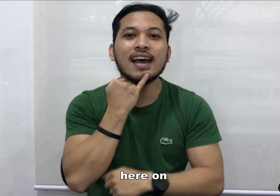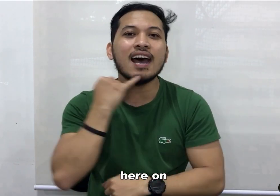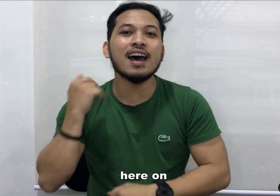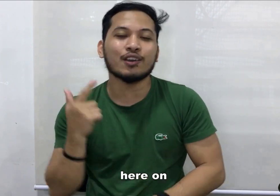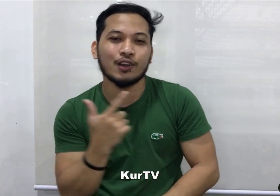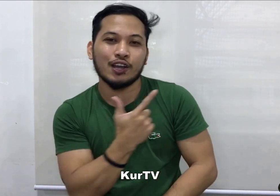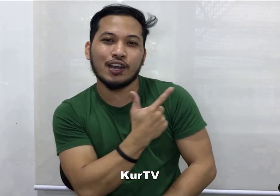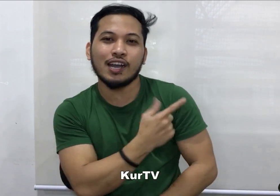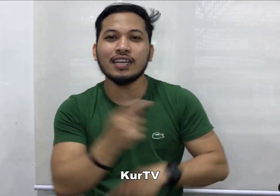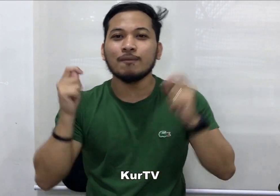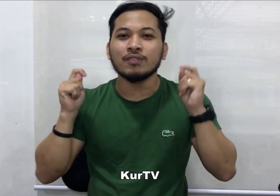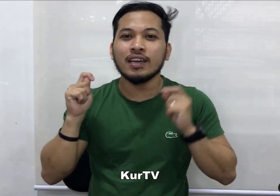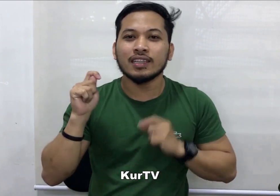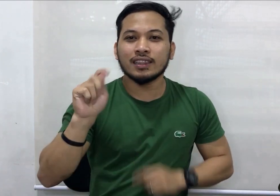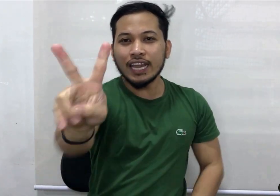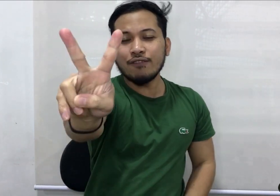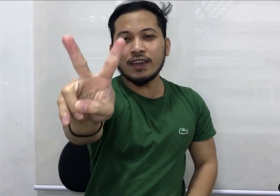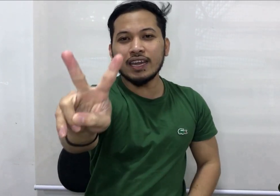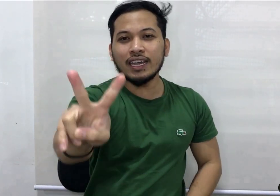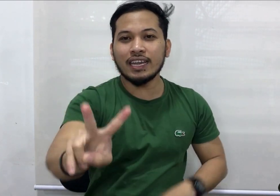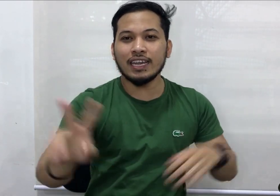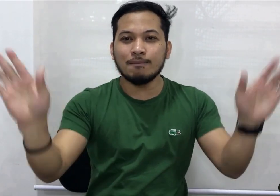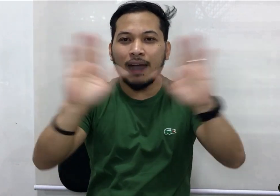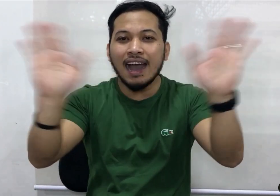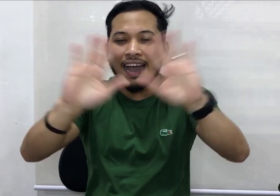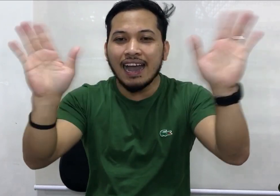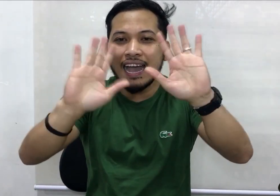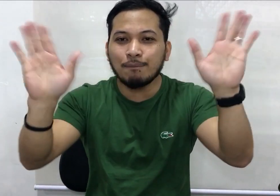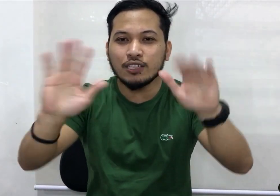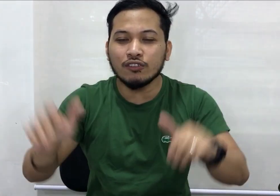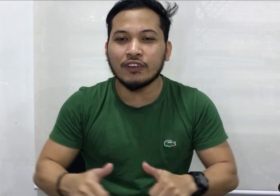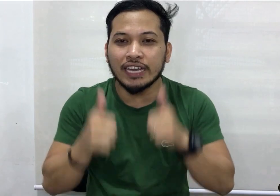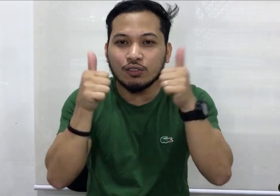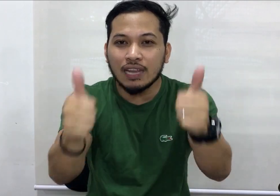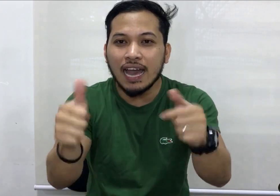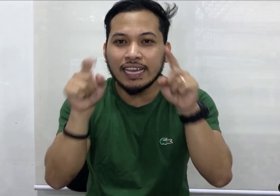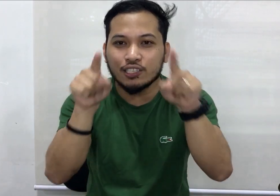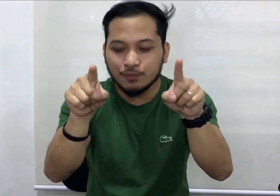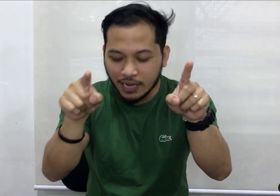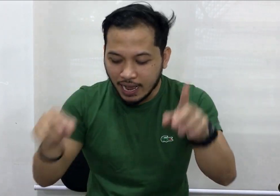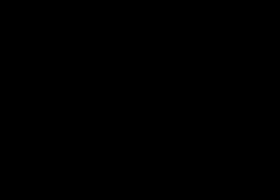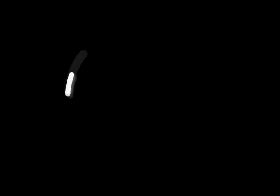sa Kirk TV! Bye! Please don't forget to like and subscribe.